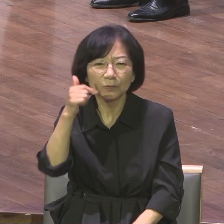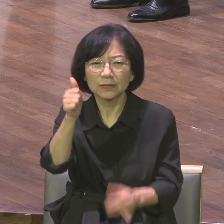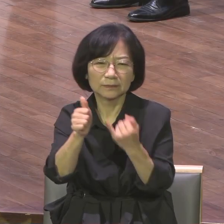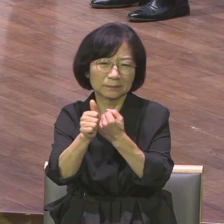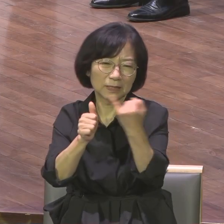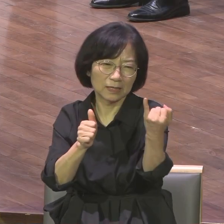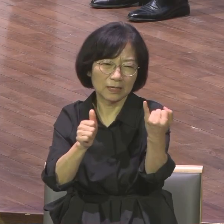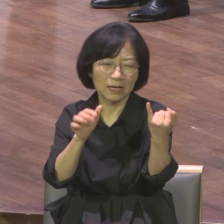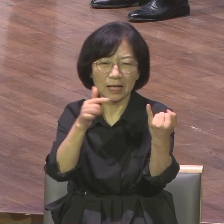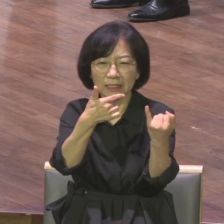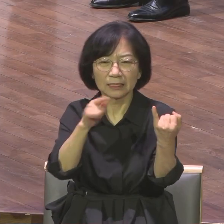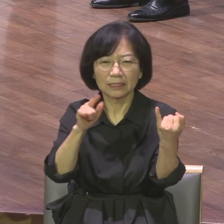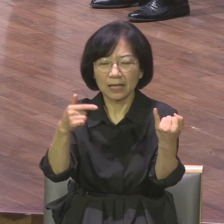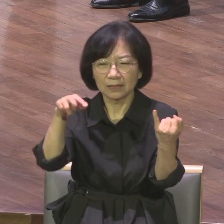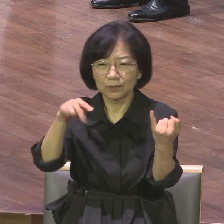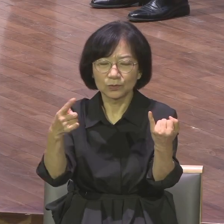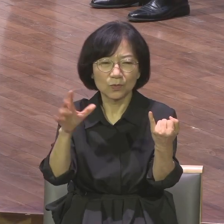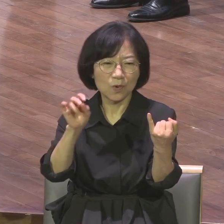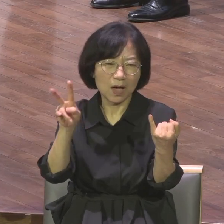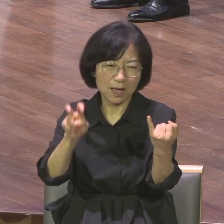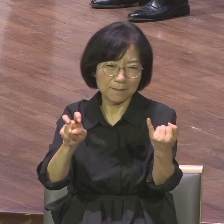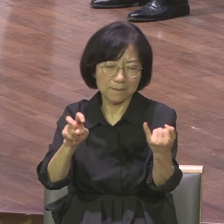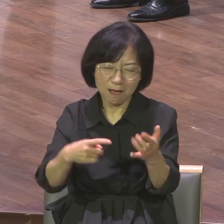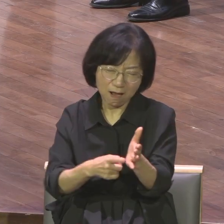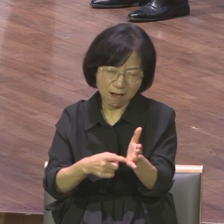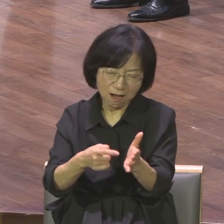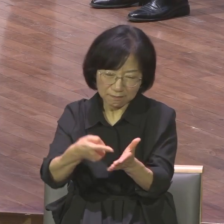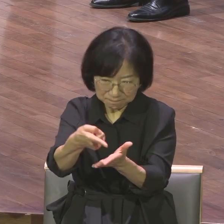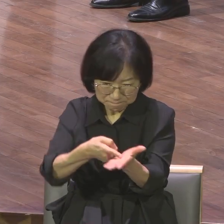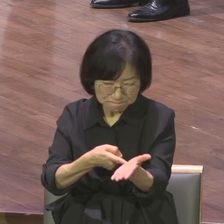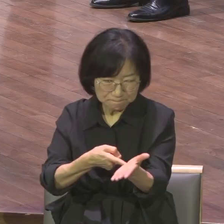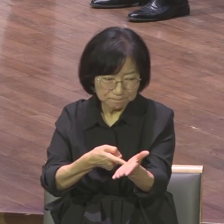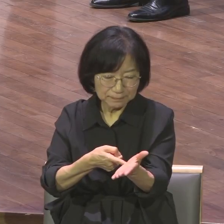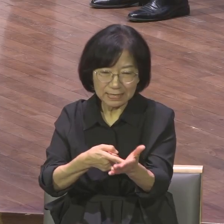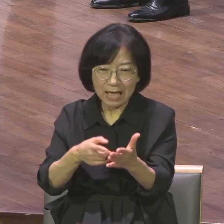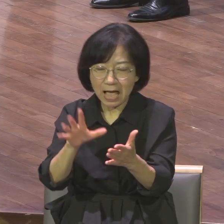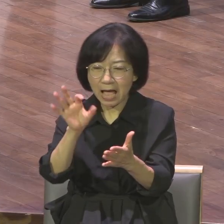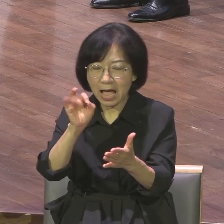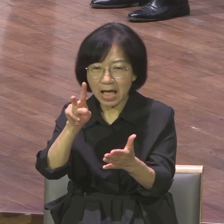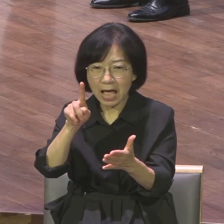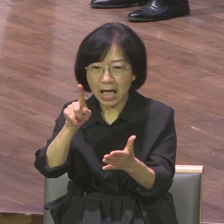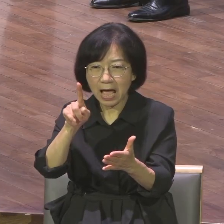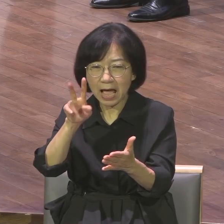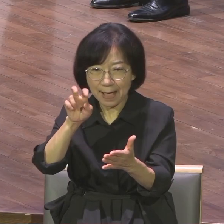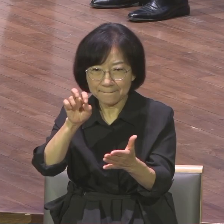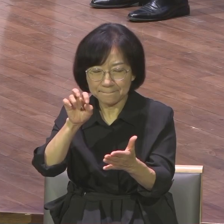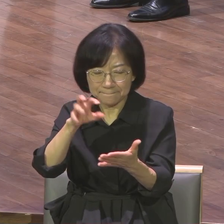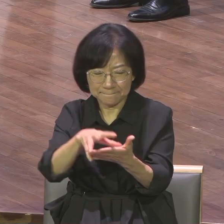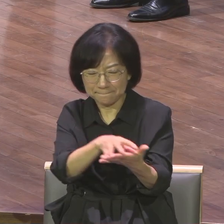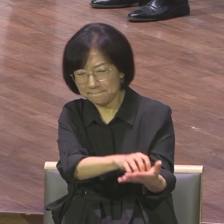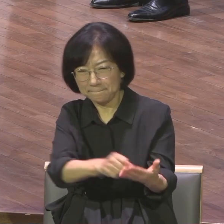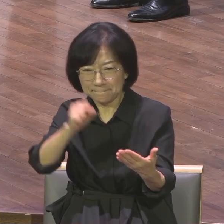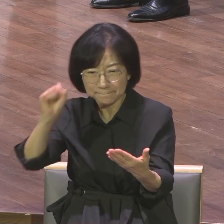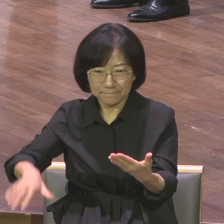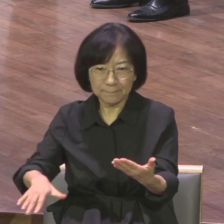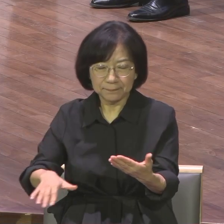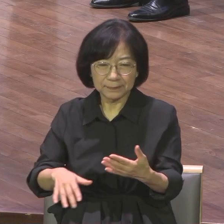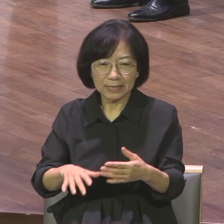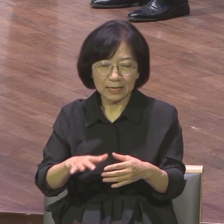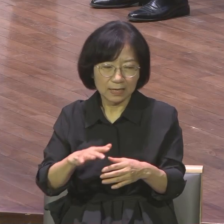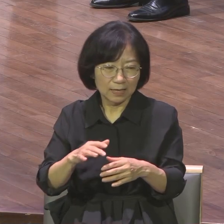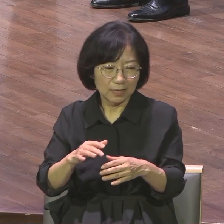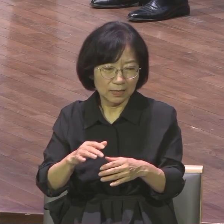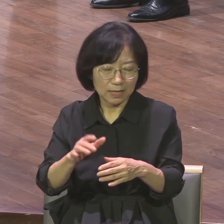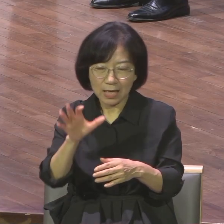난소암인데 지금 응급수술 받아서 암에 걸린 부분 제거를 했는데 항암을 치료하고 있습니다. 김상아